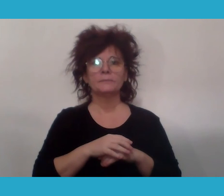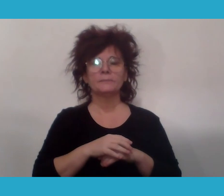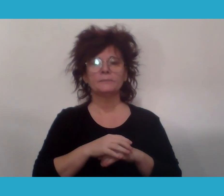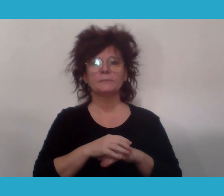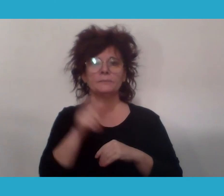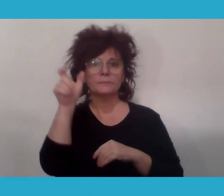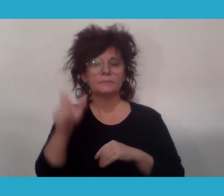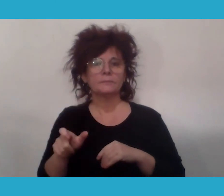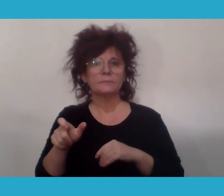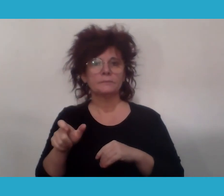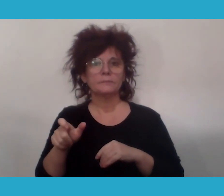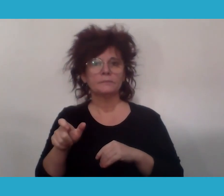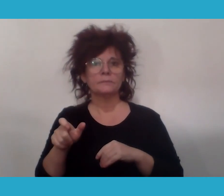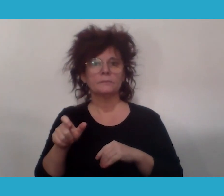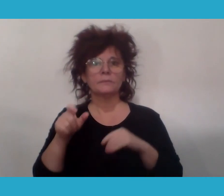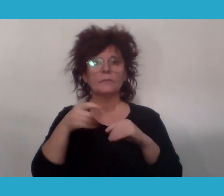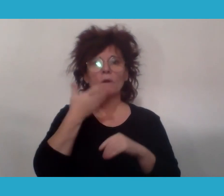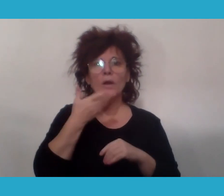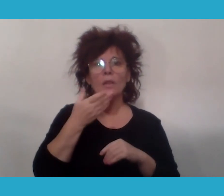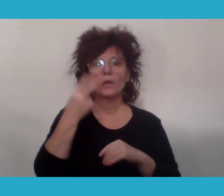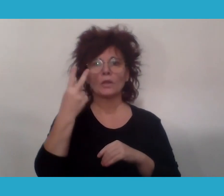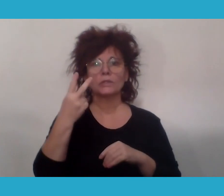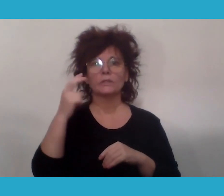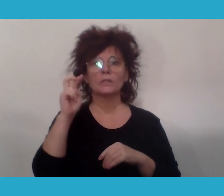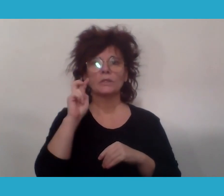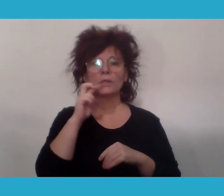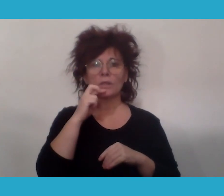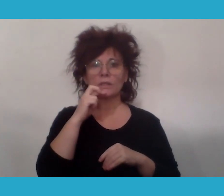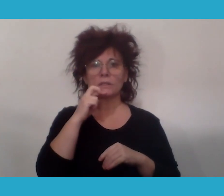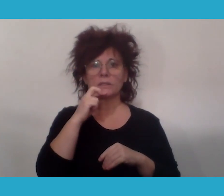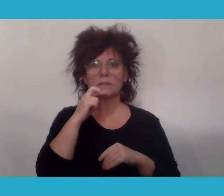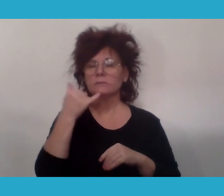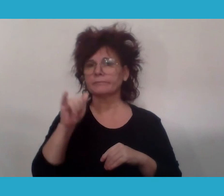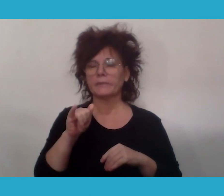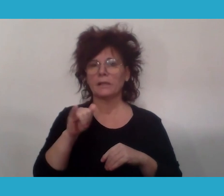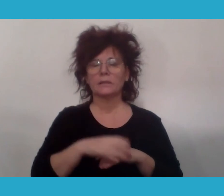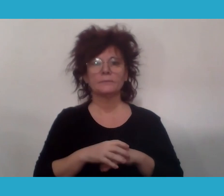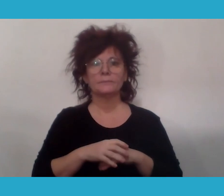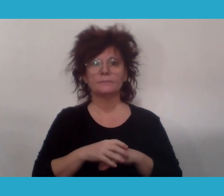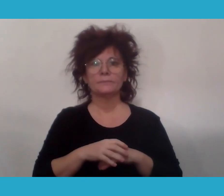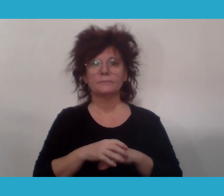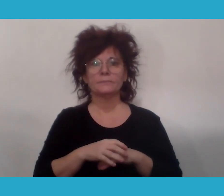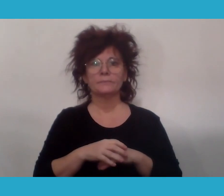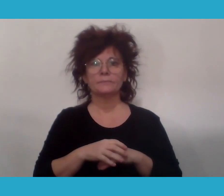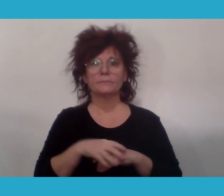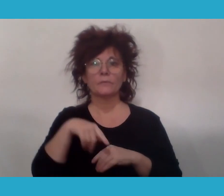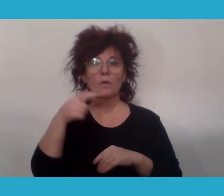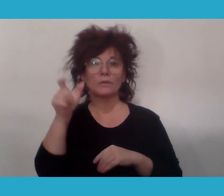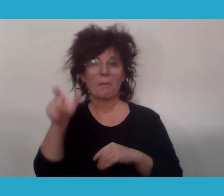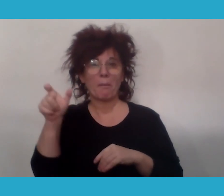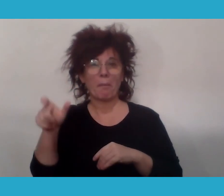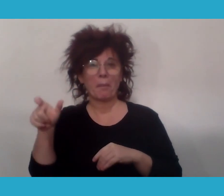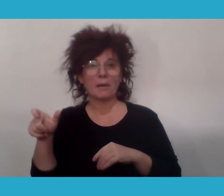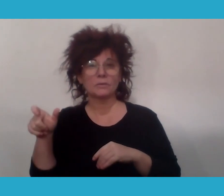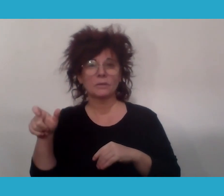Fernández Tongola Eliana Mariel, orador 217. Sin más oradores que exponer, se procede a dar lectura